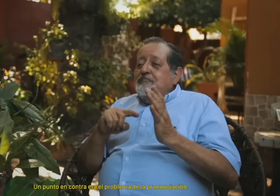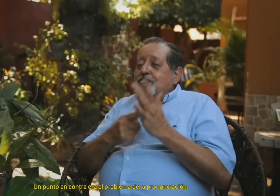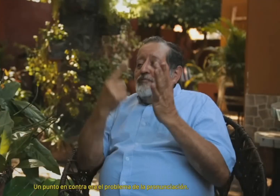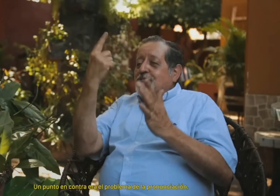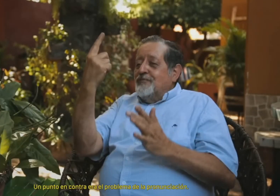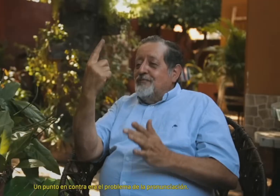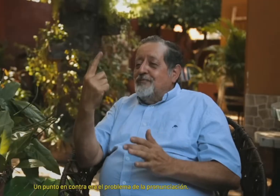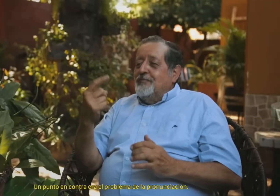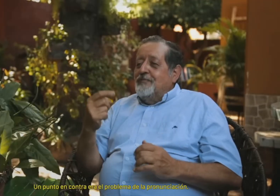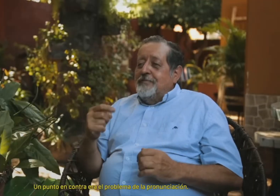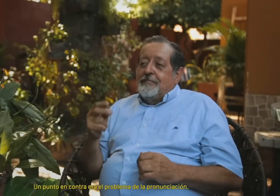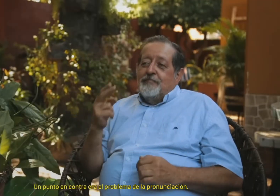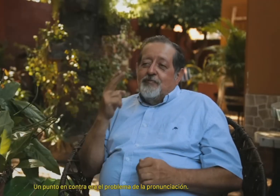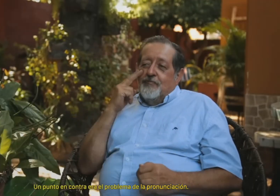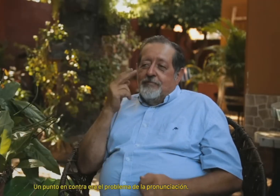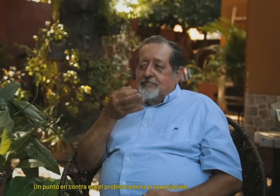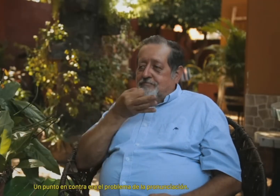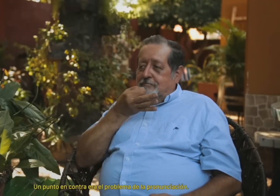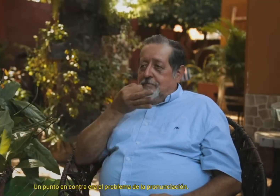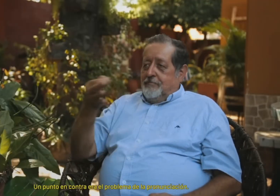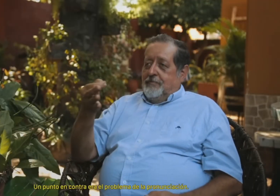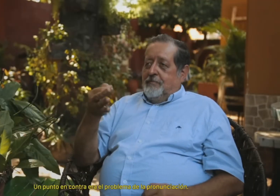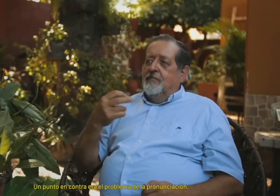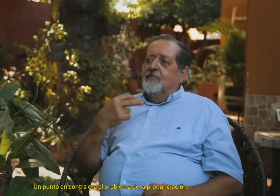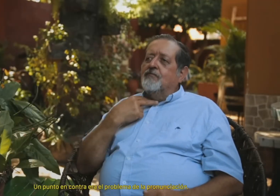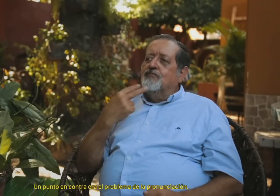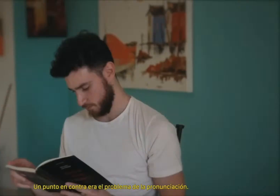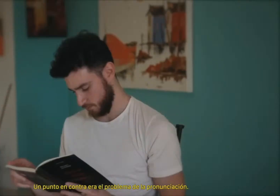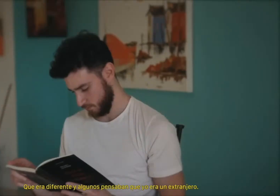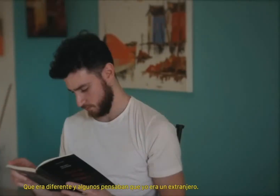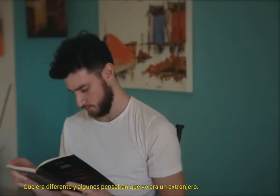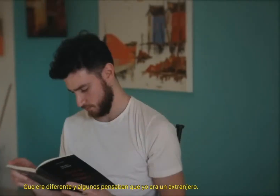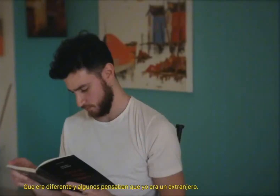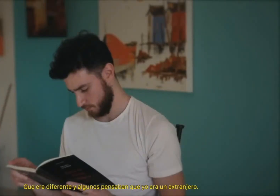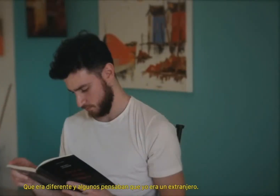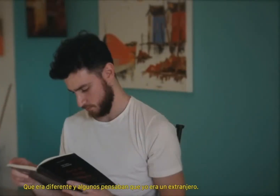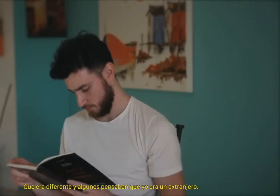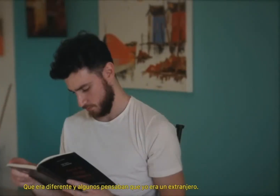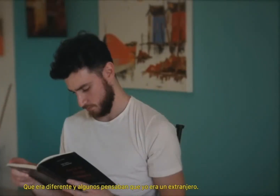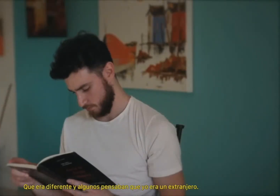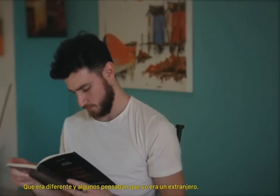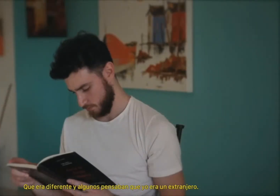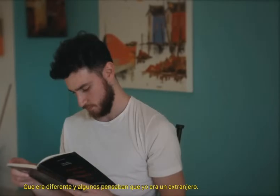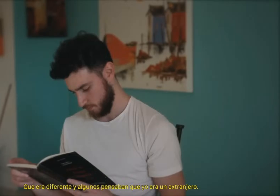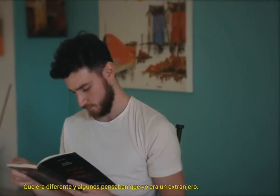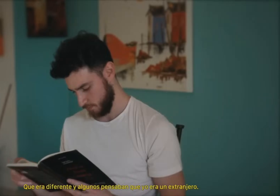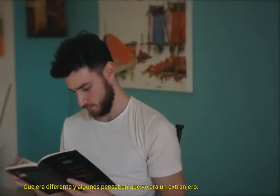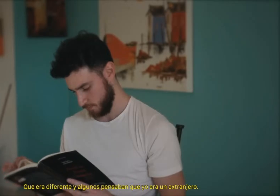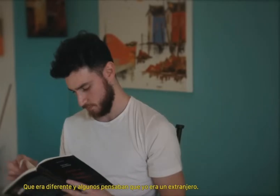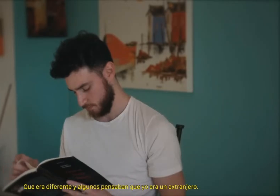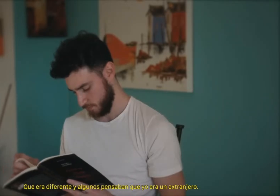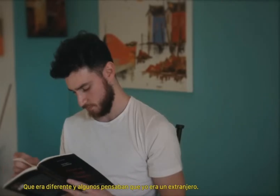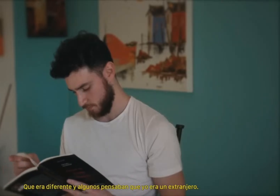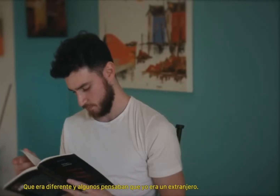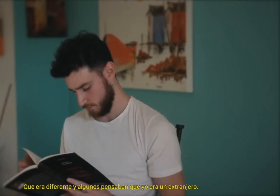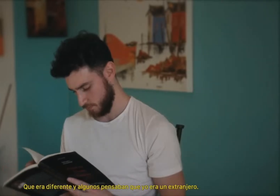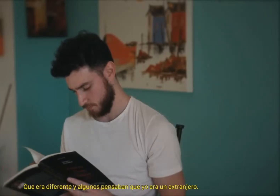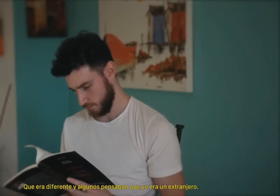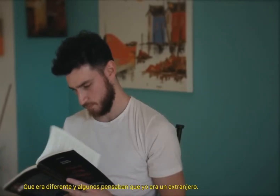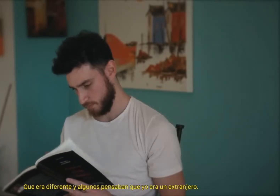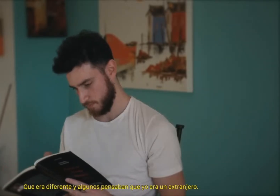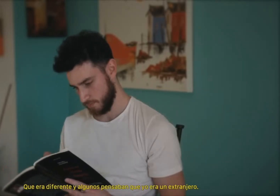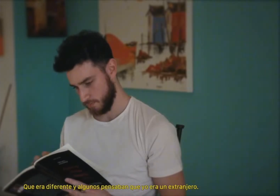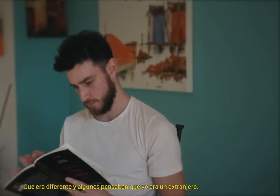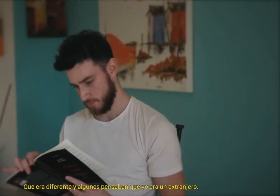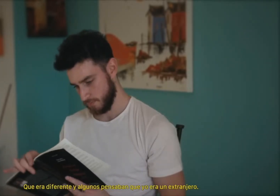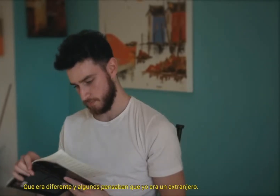punto en contra era el problema de la pronunciación, que era diferente y algunos pensaban que yo era